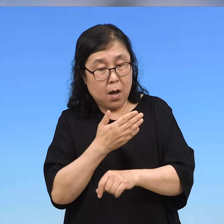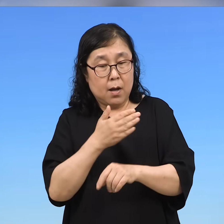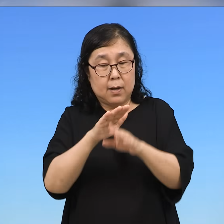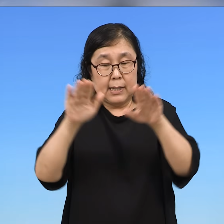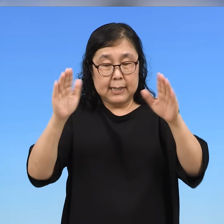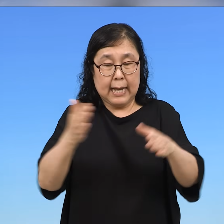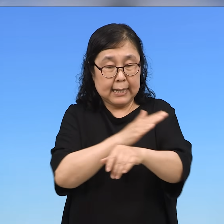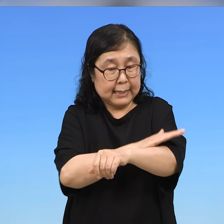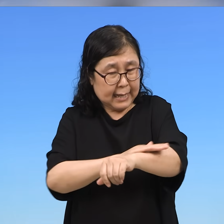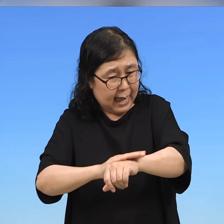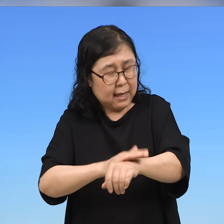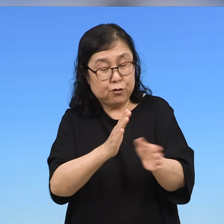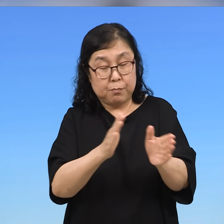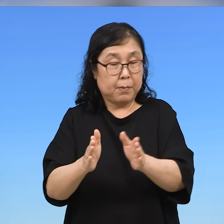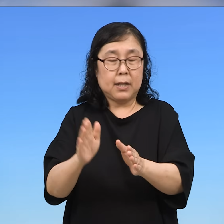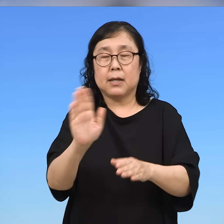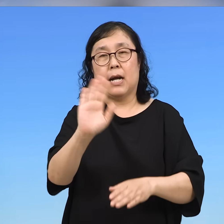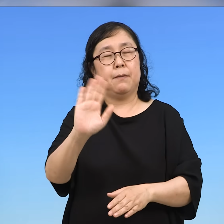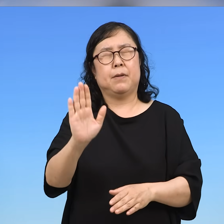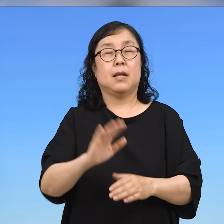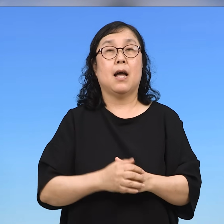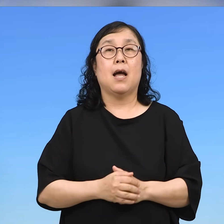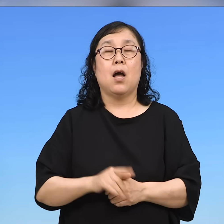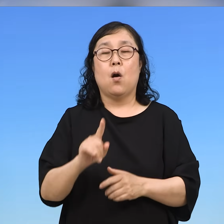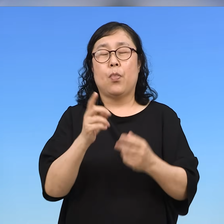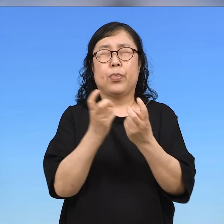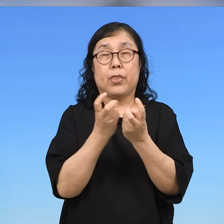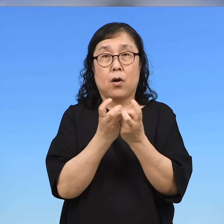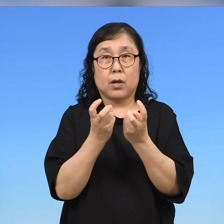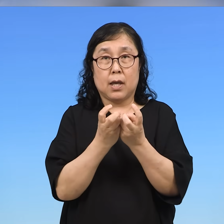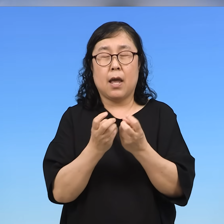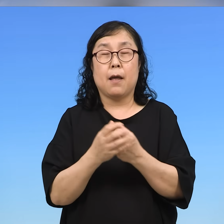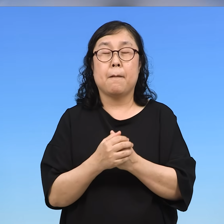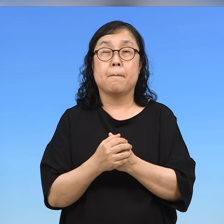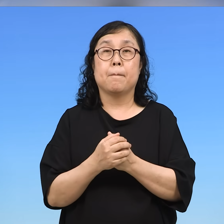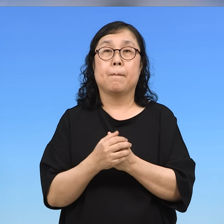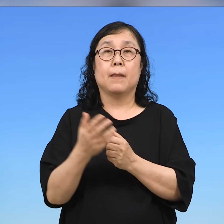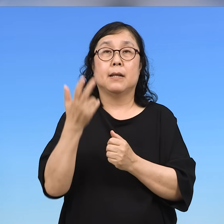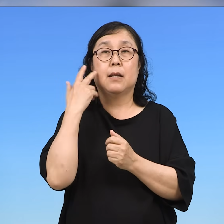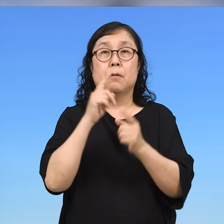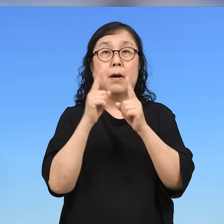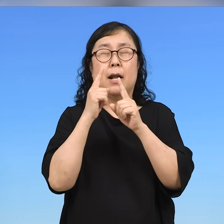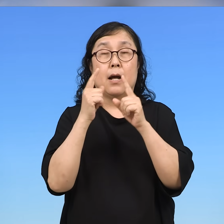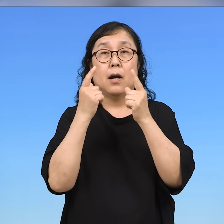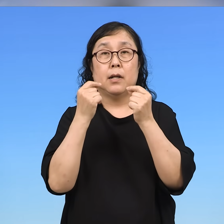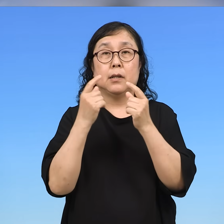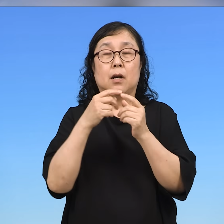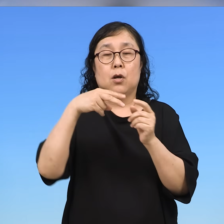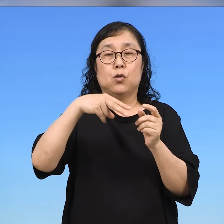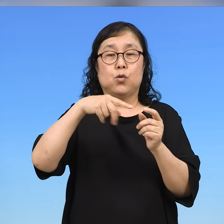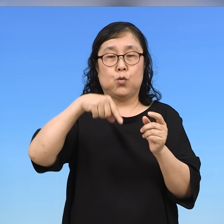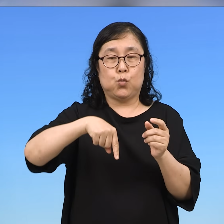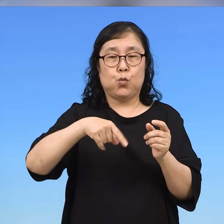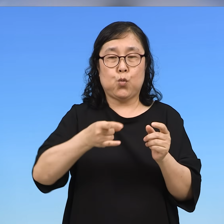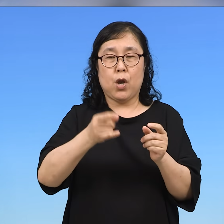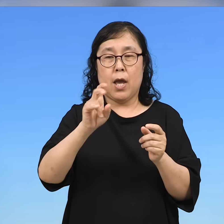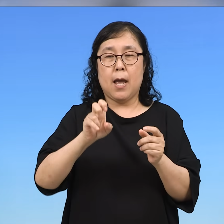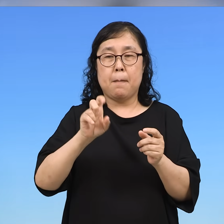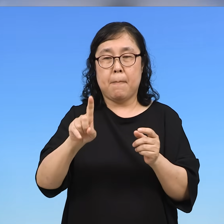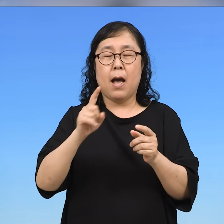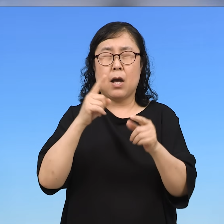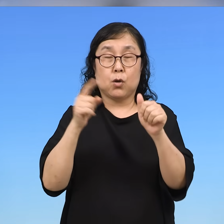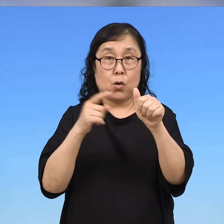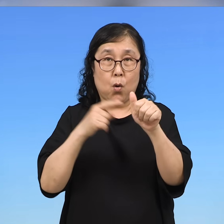밥 잘 차리는 게 포인트가 아니고요, 어떻게 해서든, 그래서 여러분 지난주 말씀드렸잖아요. 쉐마 교육.